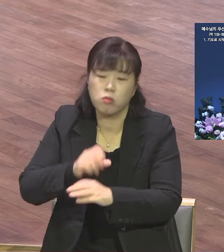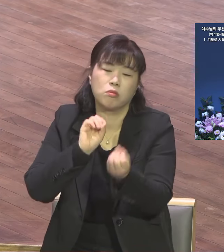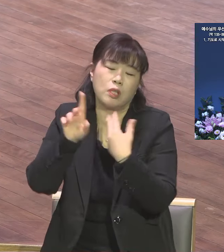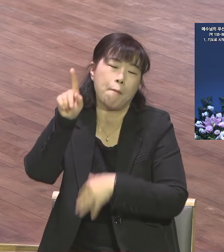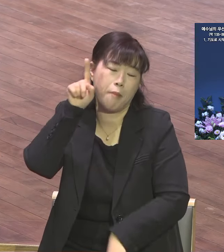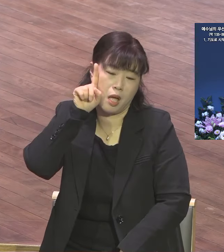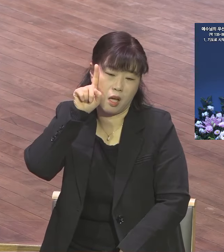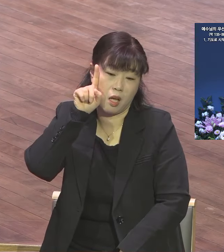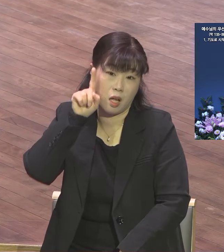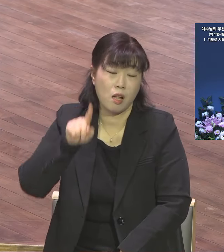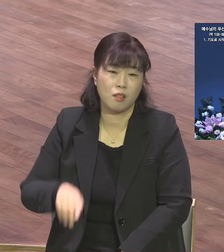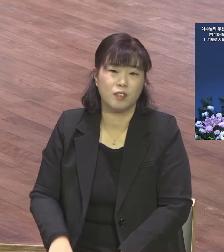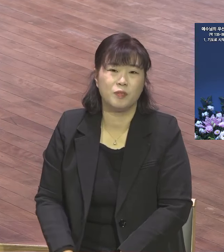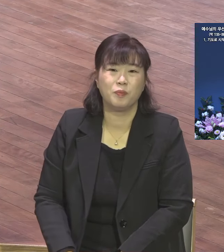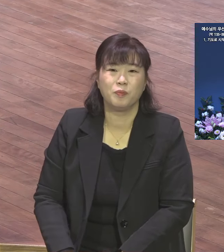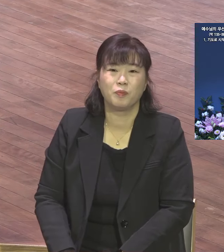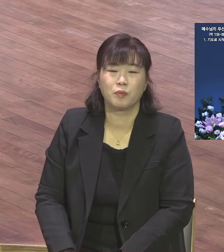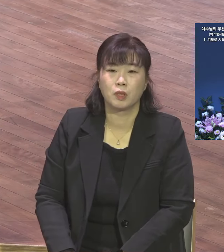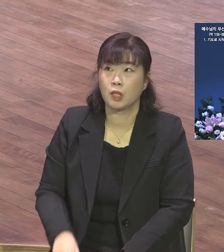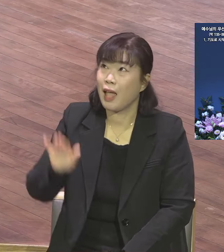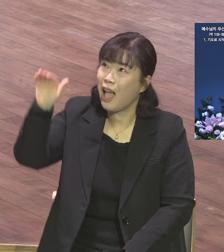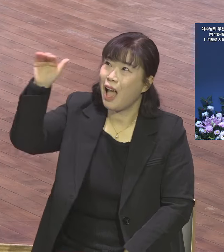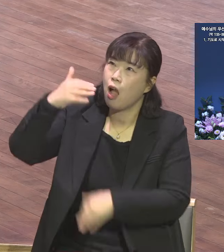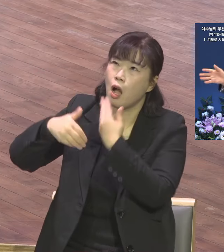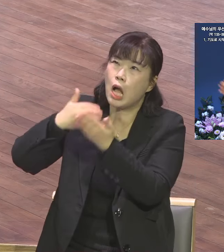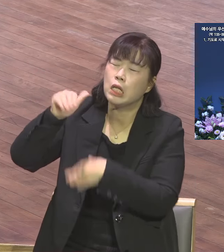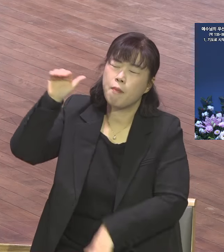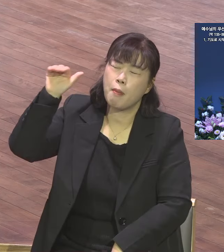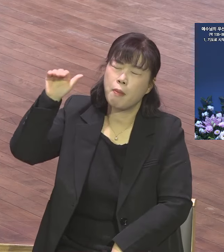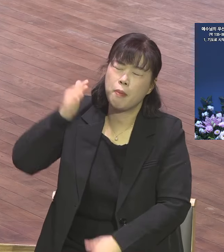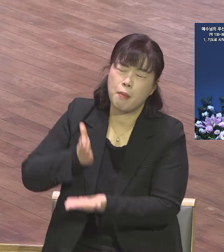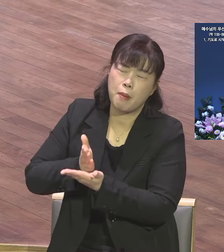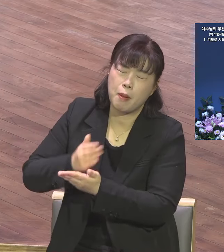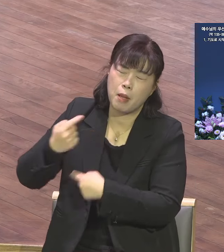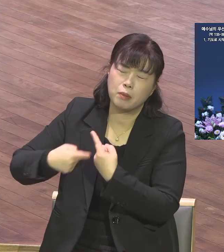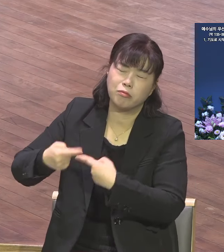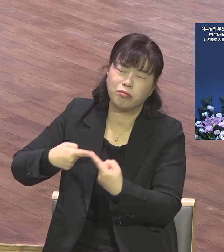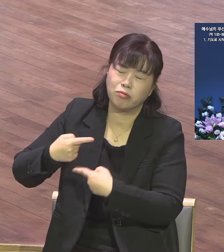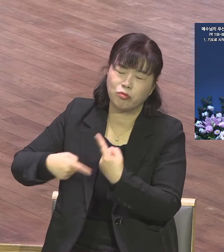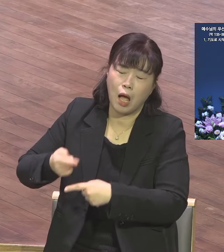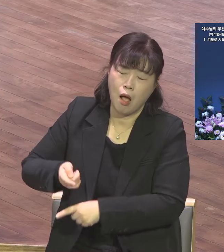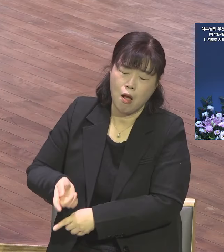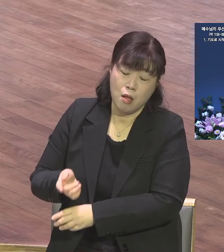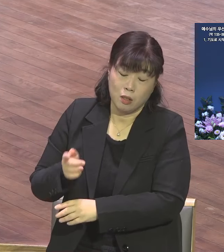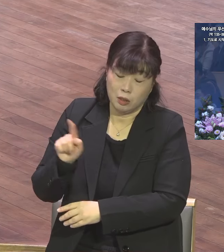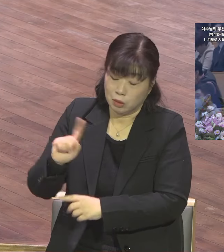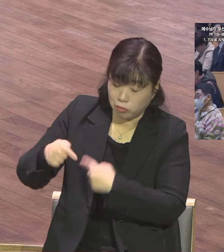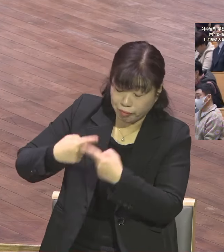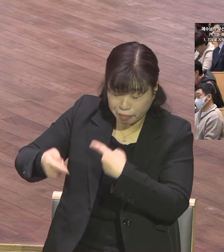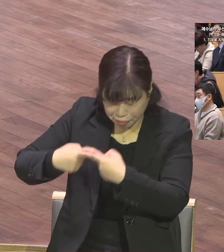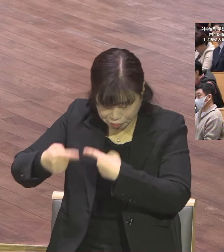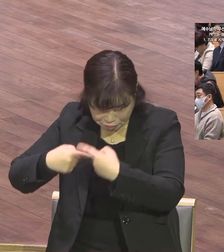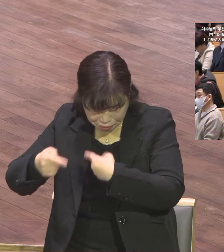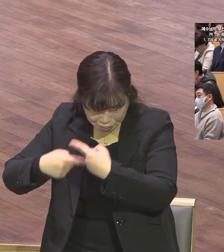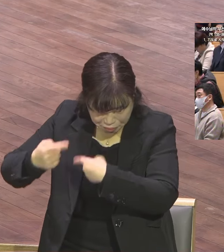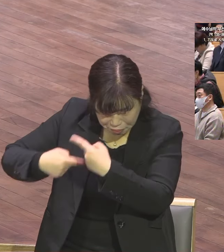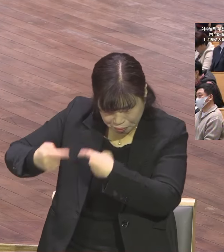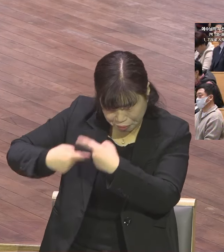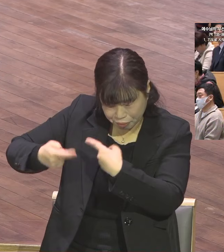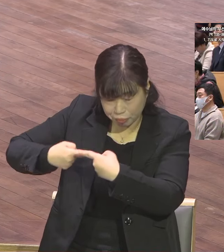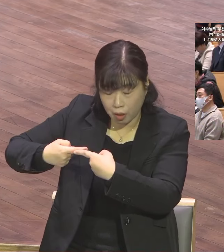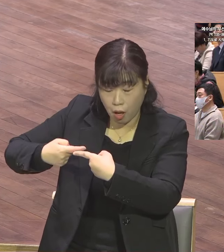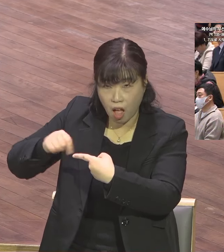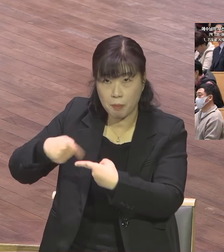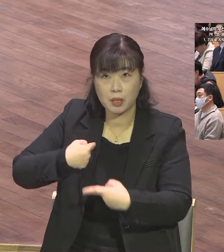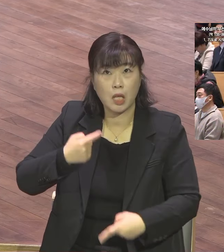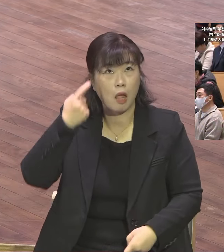아버지하고 기도했는데 예수 이름을 기도했는데 없어지냐고요. 여러분 다 잊어버려도 하나님 앞에서는 잊어지지 않아요. 다 성취된다니까.